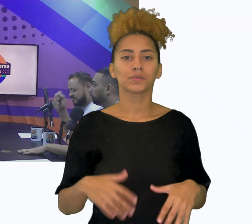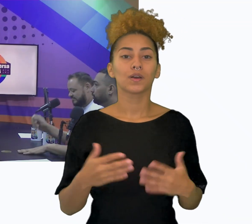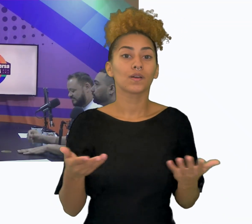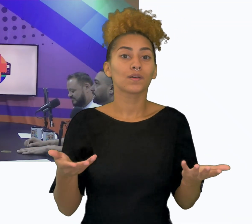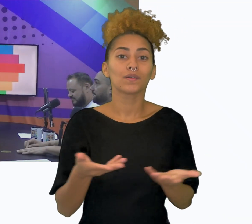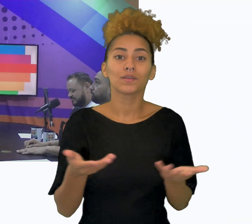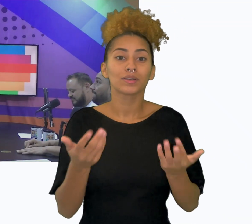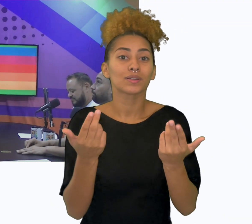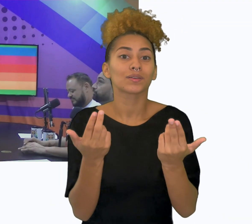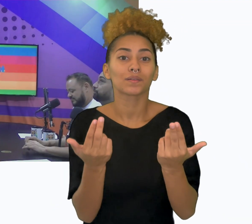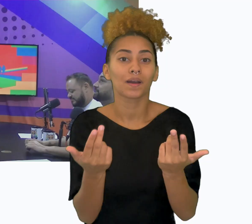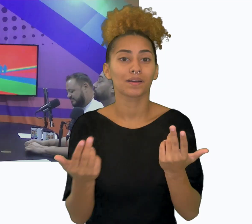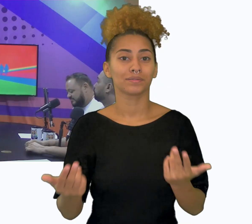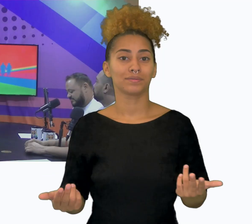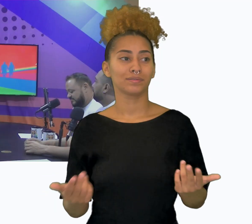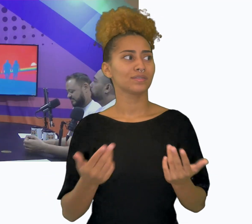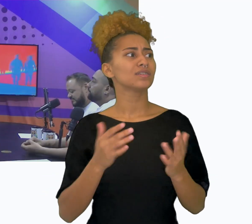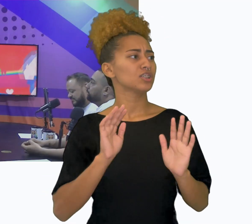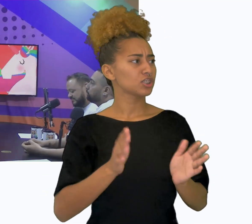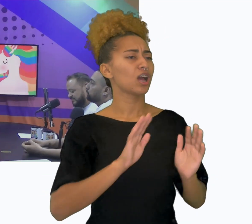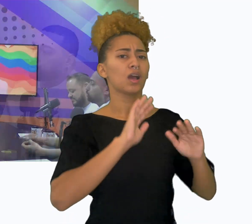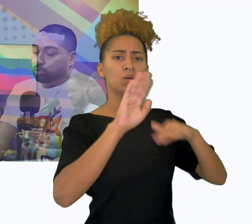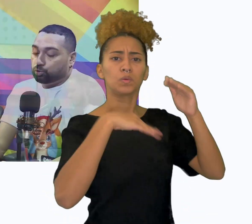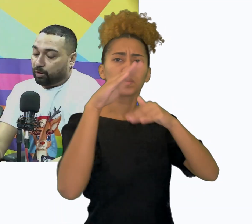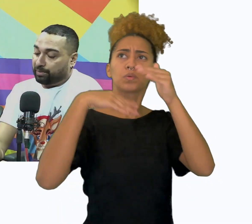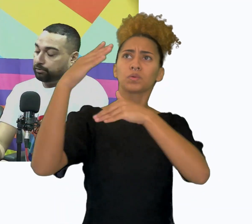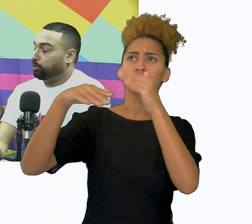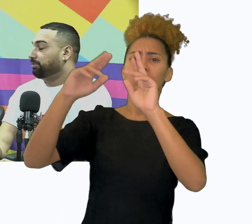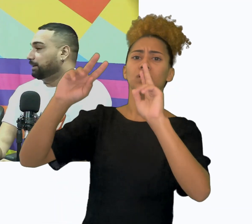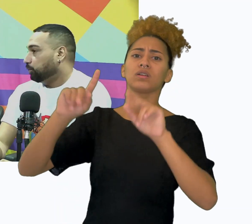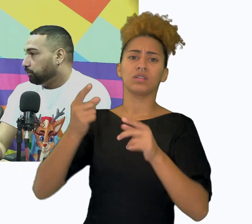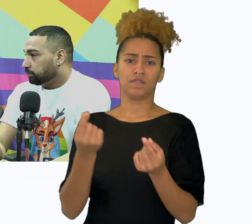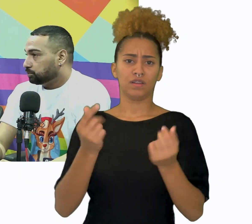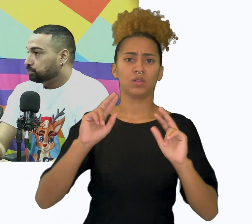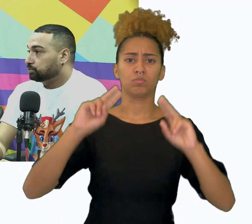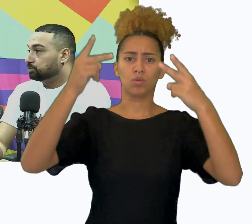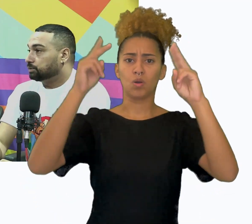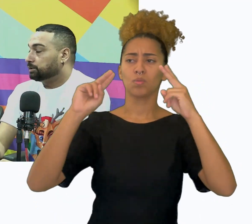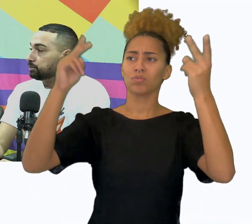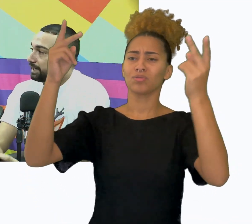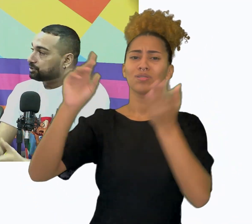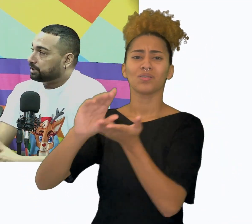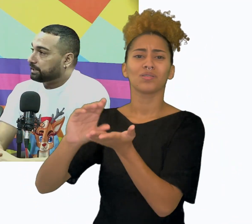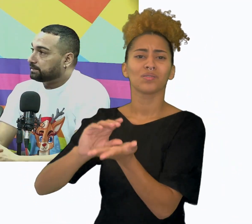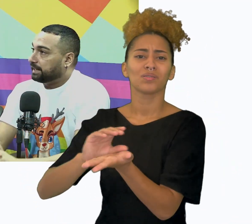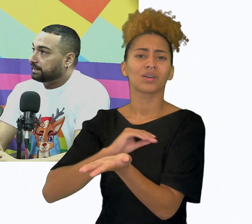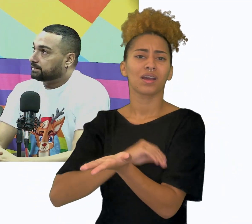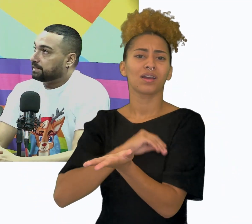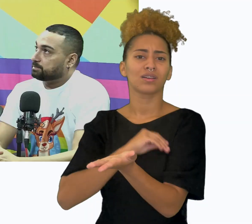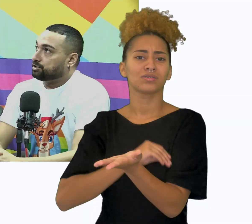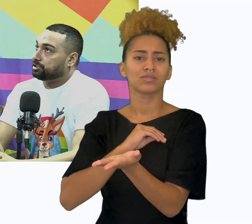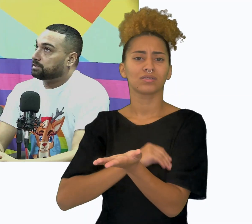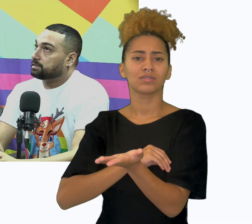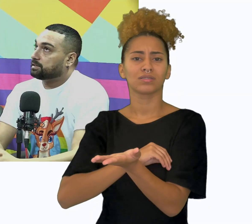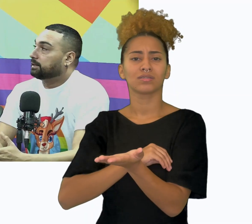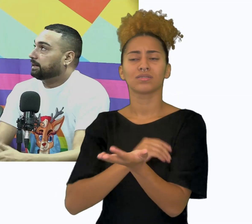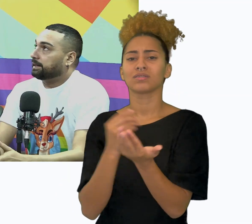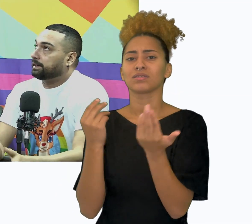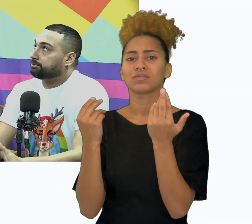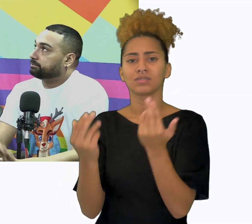E hoje é igual, e tipo assim, tudo evoluiu, tudo aumentou o valor, tudo. E o cachê delas, as